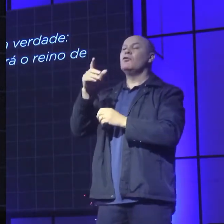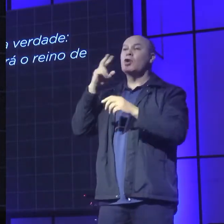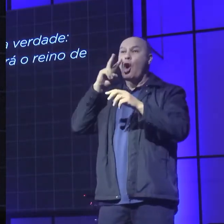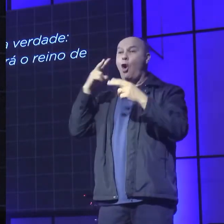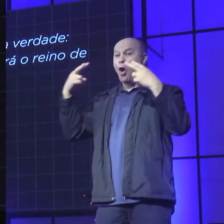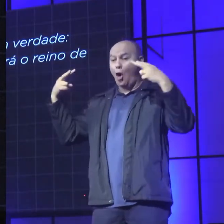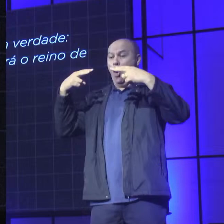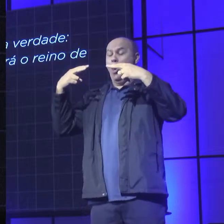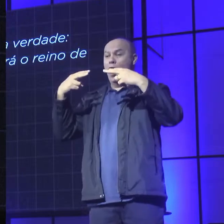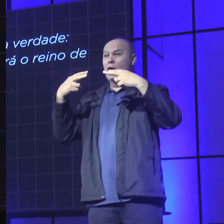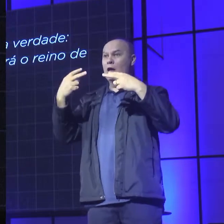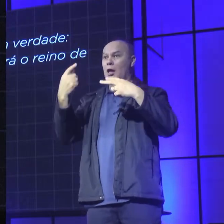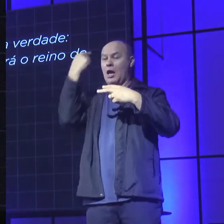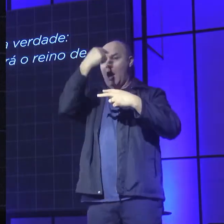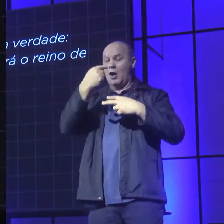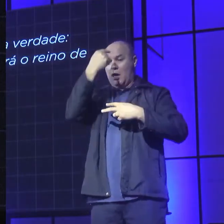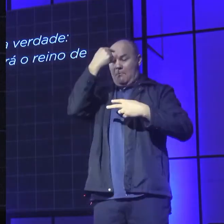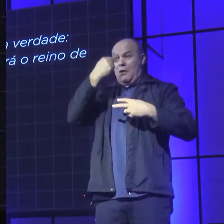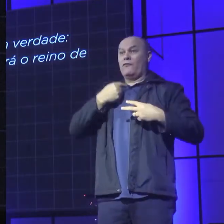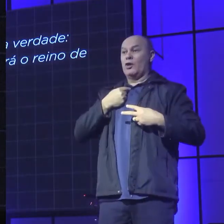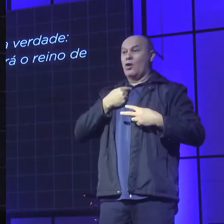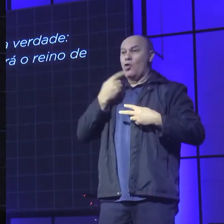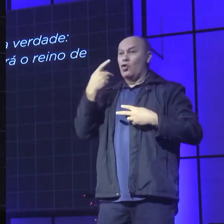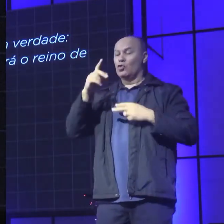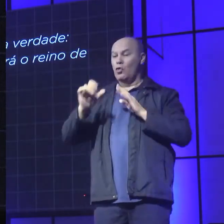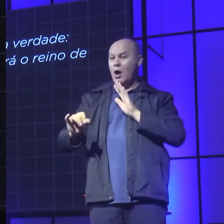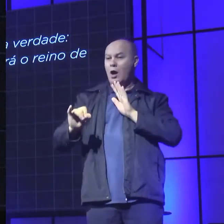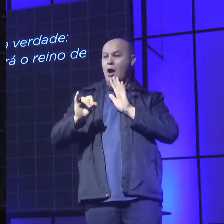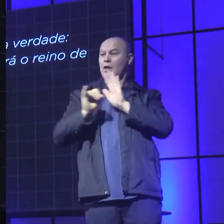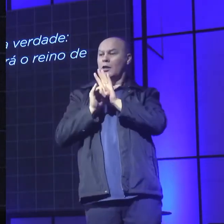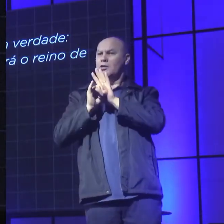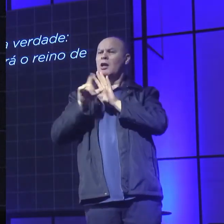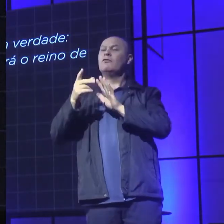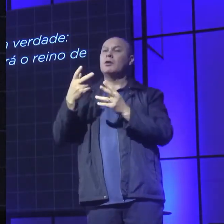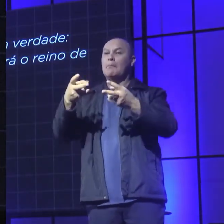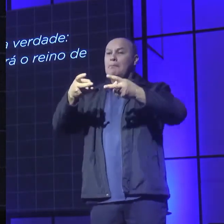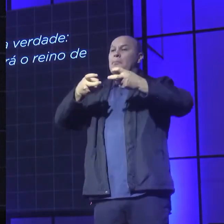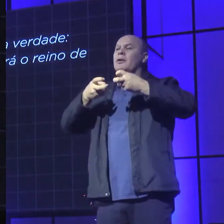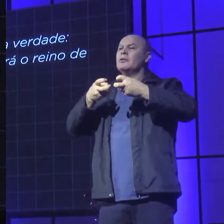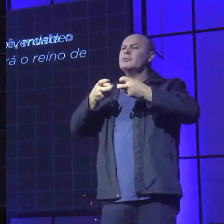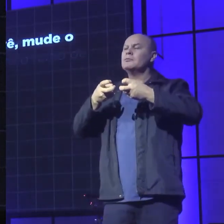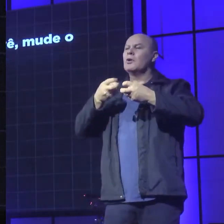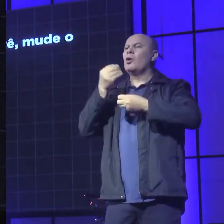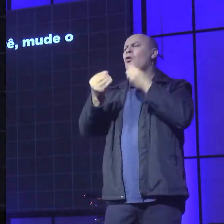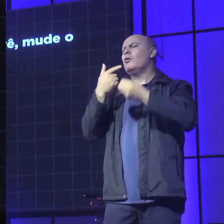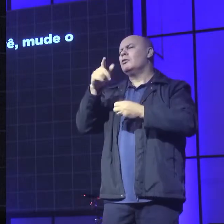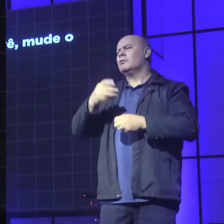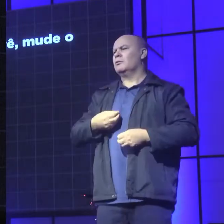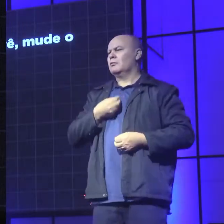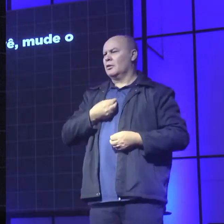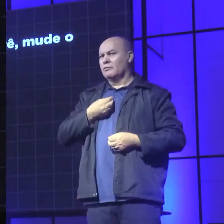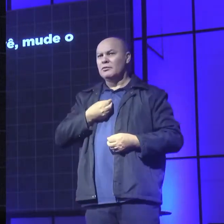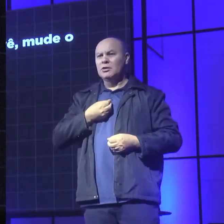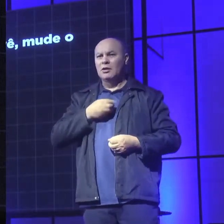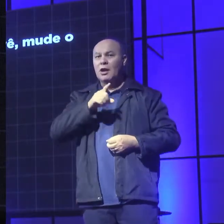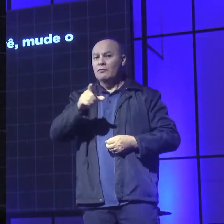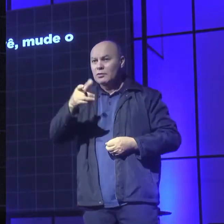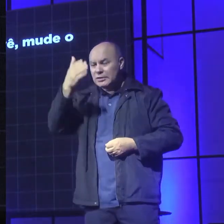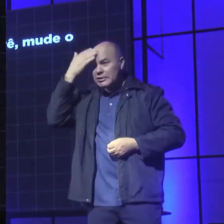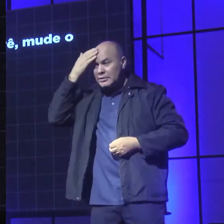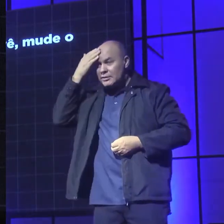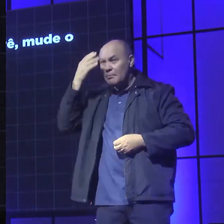sua identidade de verdade. Porque se você quer mudar o que você vê, você precisa mudar o que você